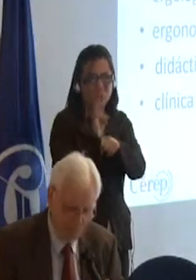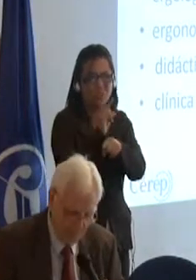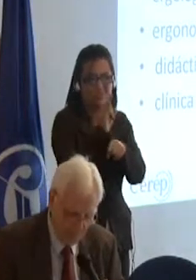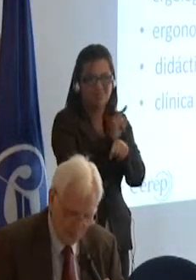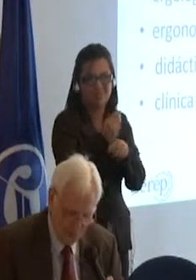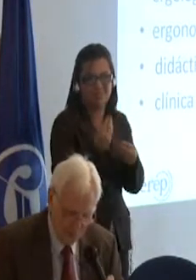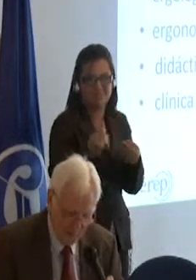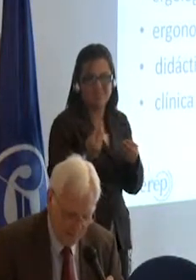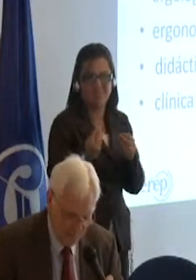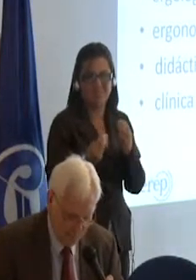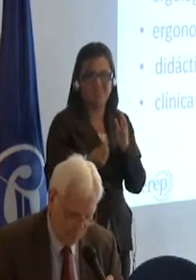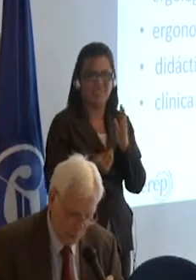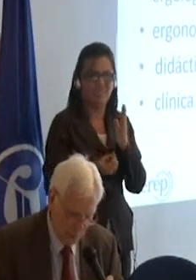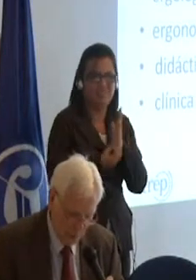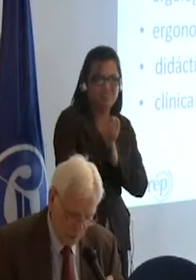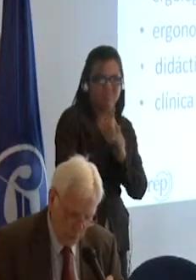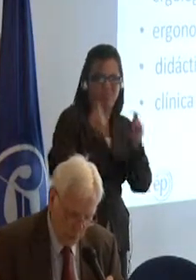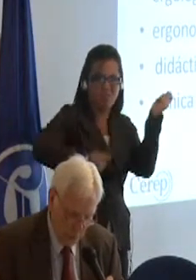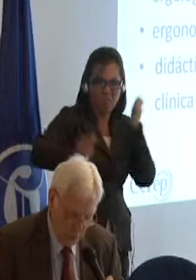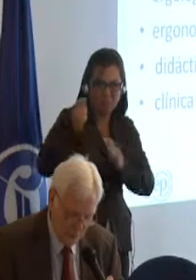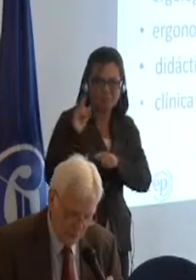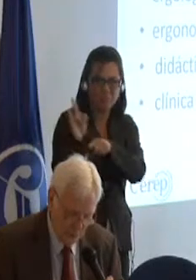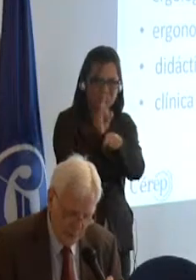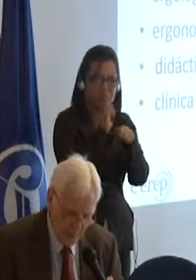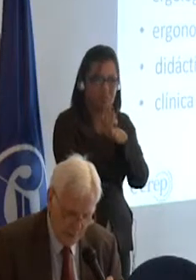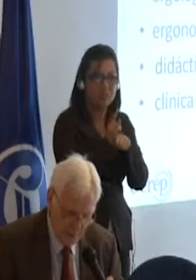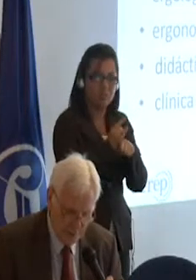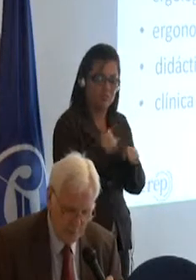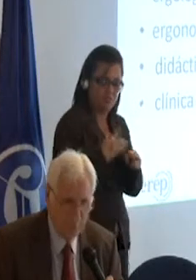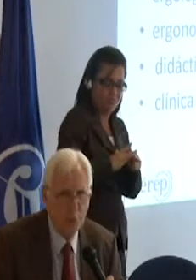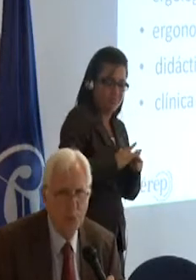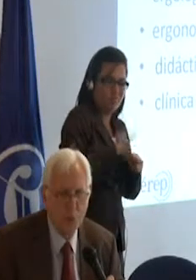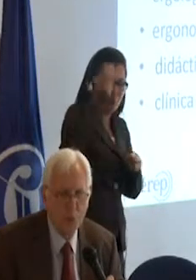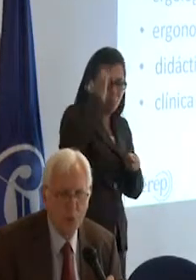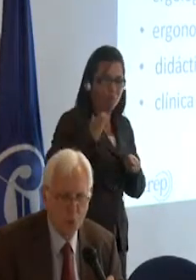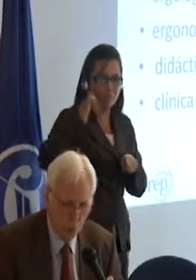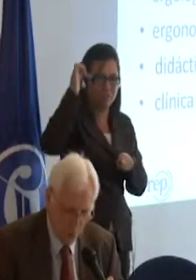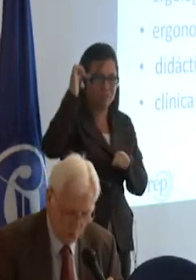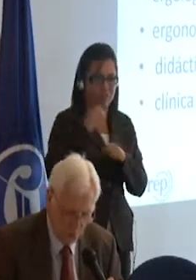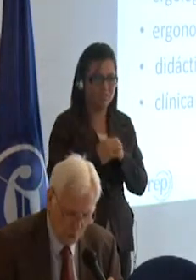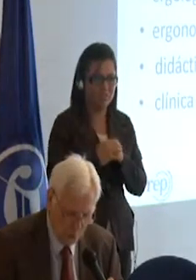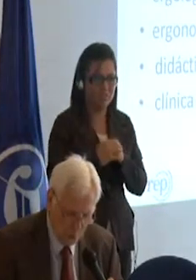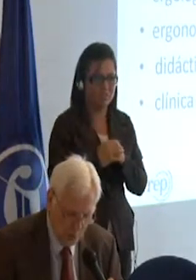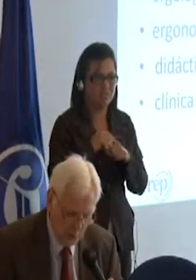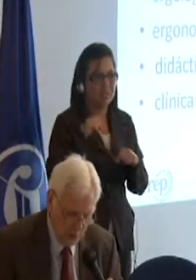etcétera, empleado por los profesionales. Ese término